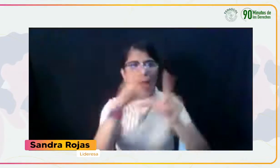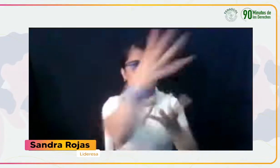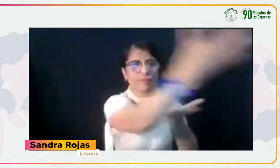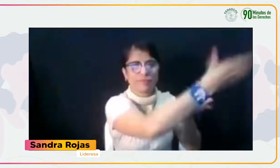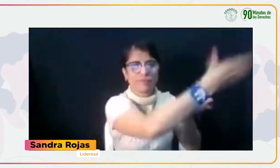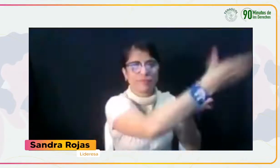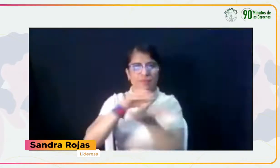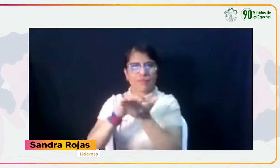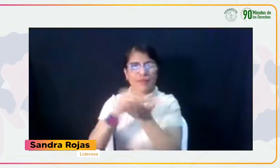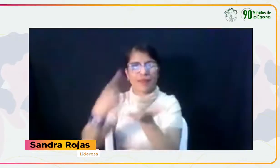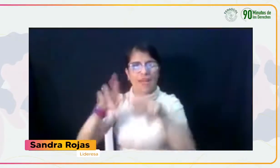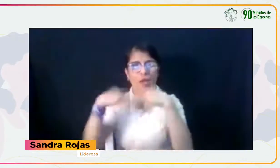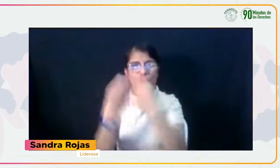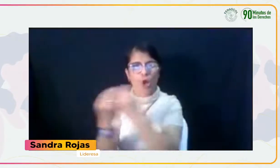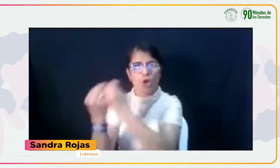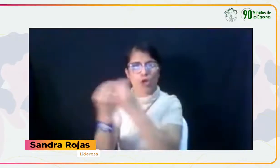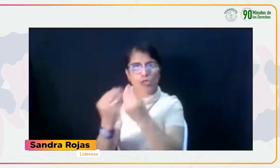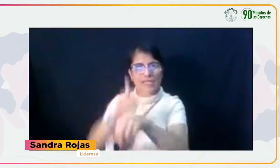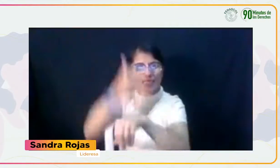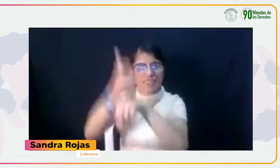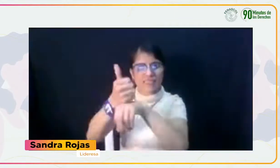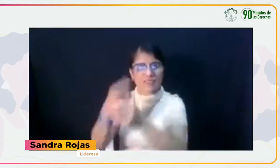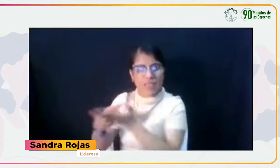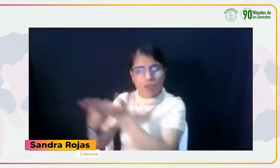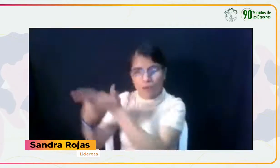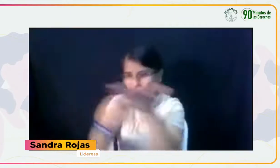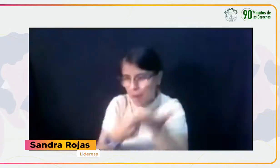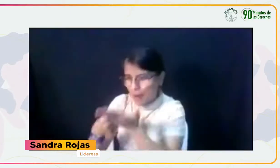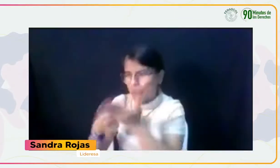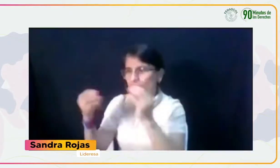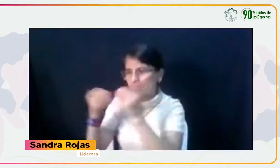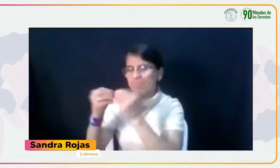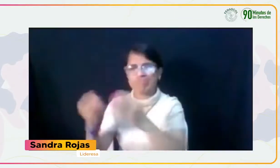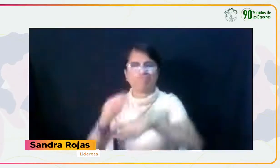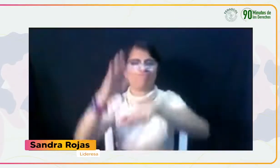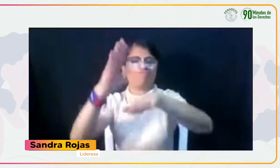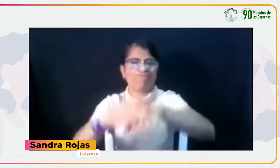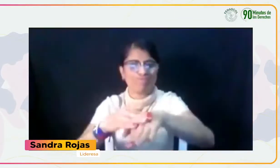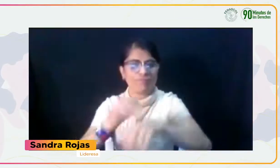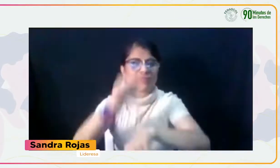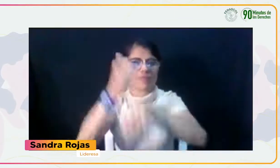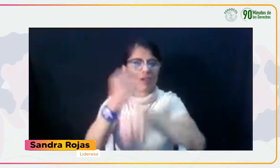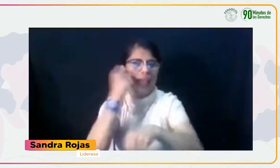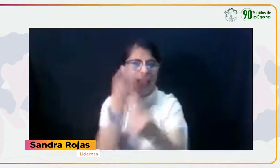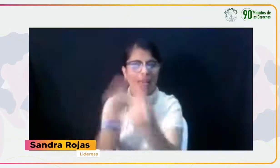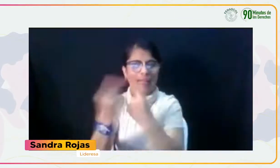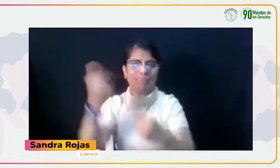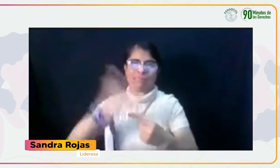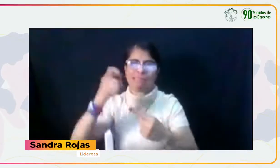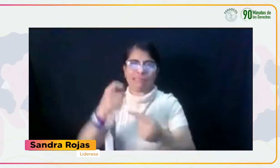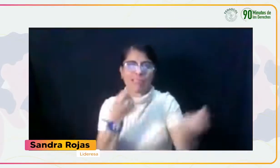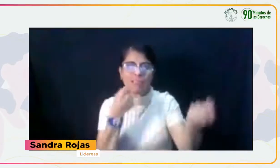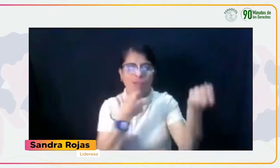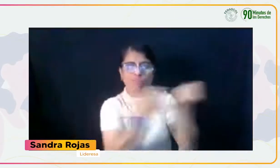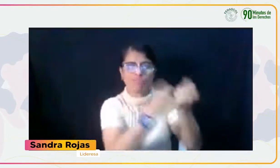atienda también toda la información y se recopile la información de lo que dicen la comunidad de sordas en todo el